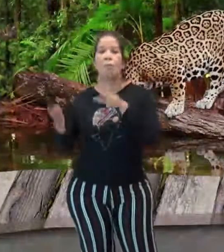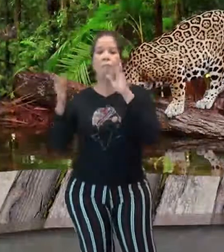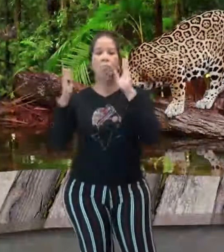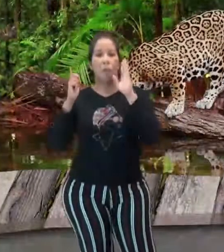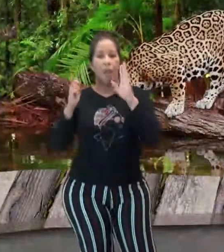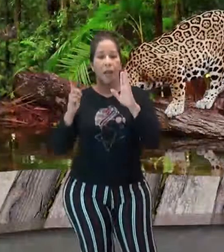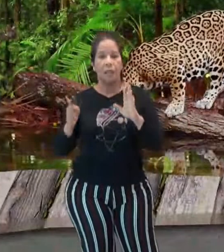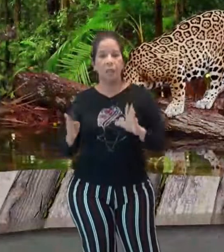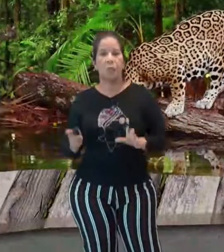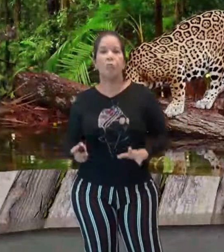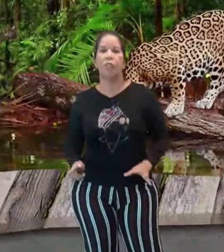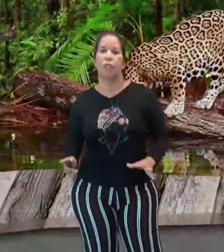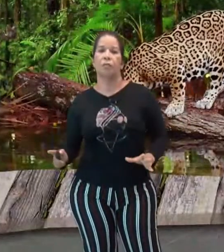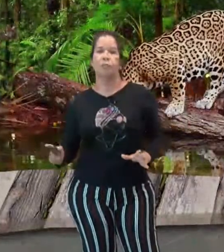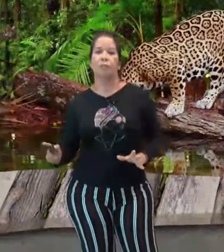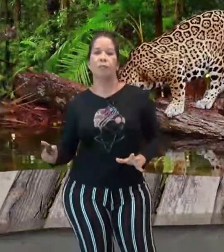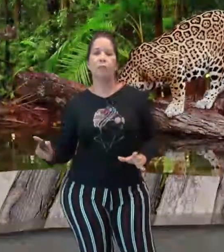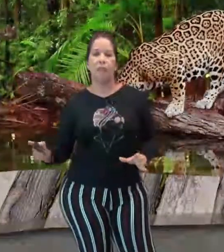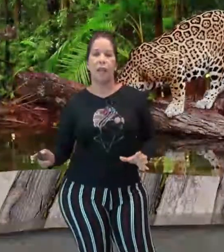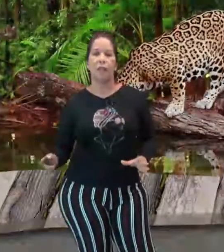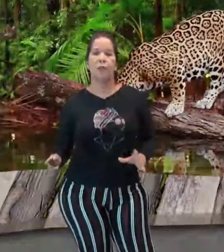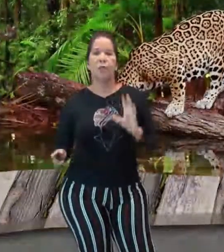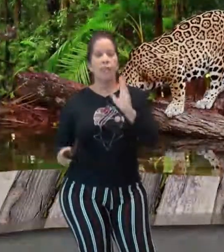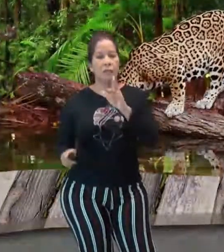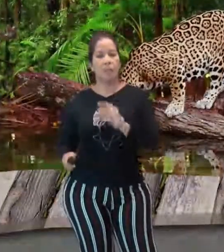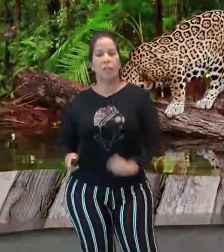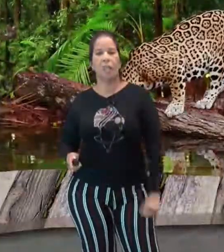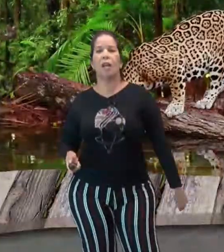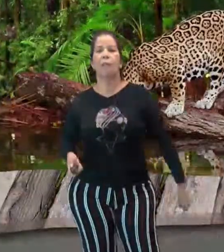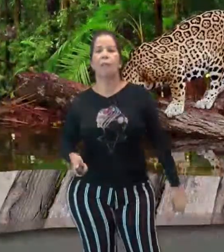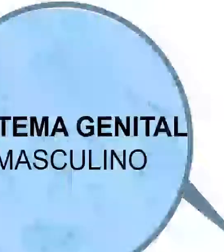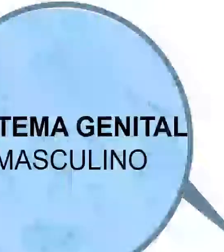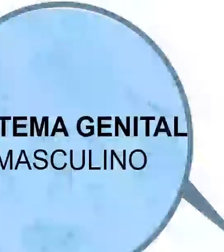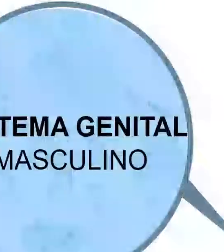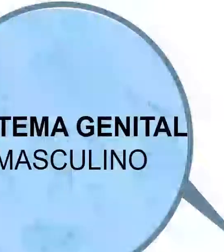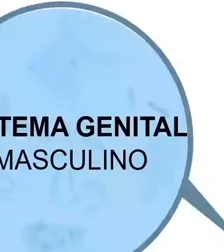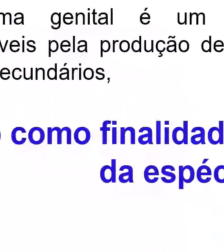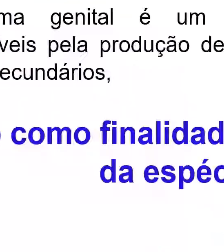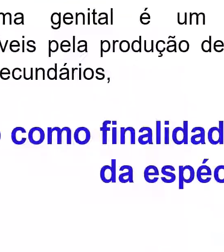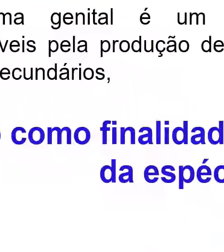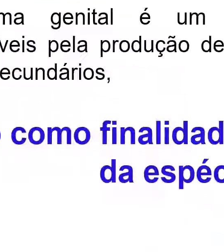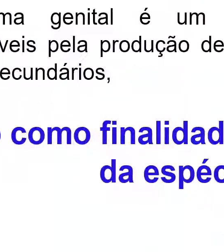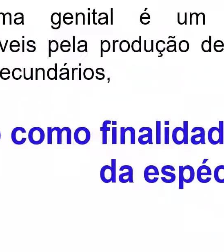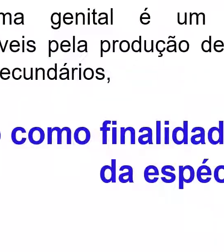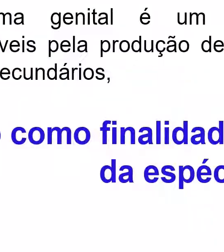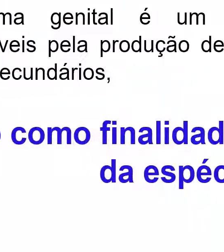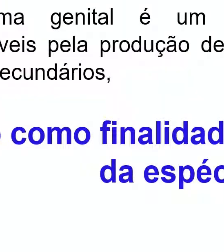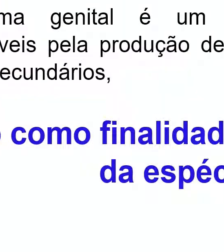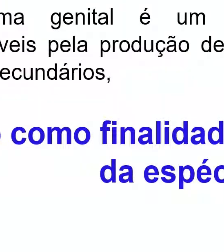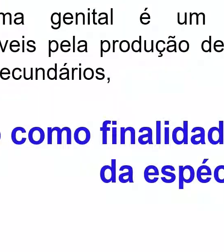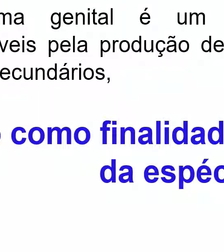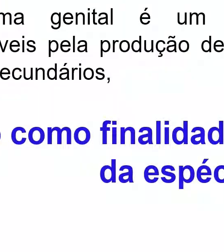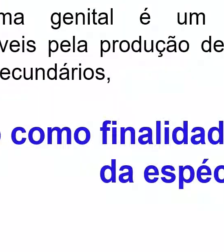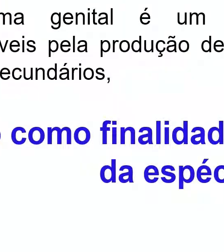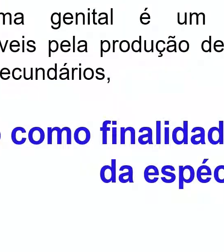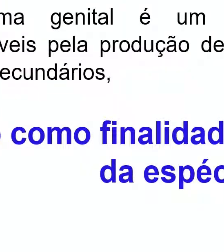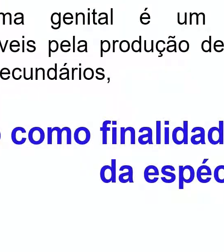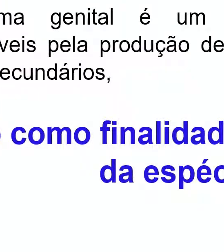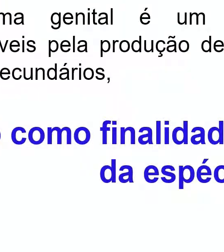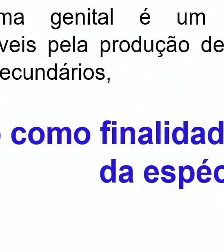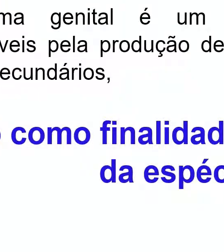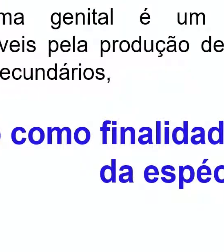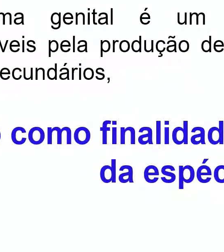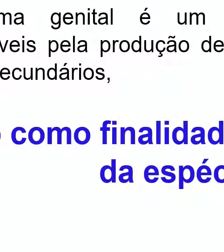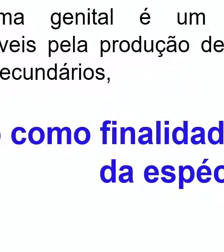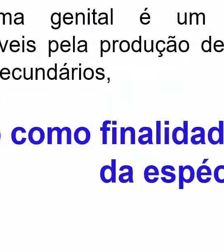reprodutor masculino, tá certo? Então vamos olhar lá o material. O sistema genital é um